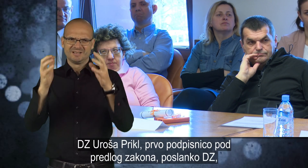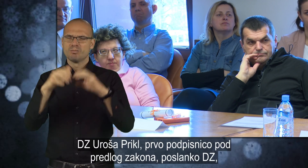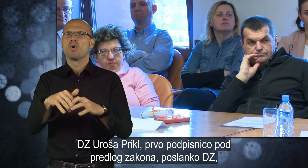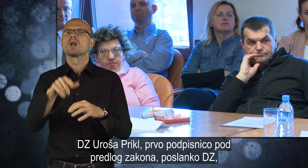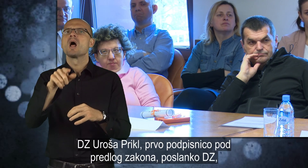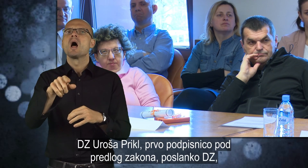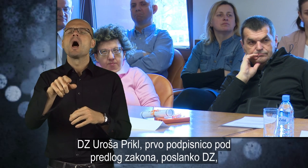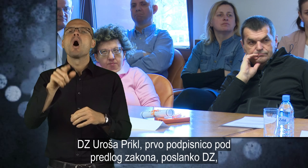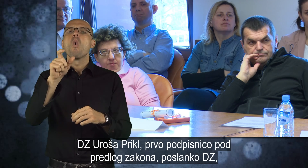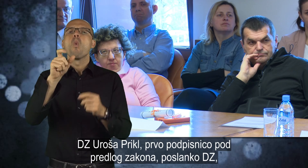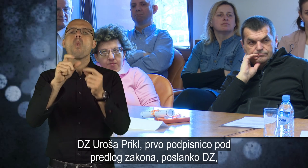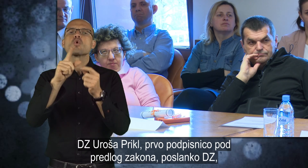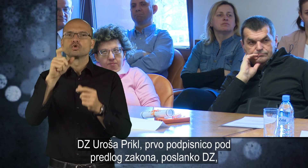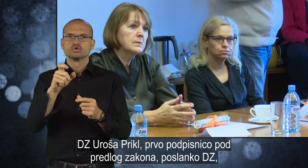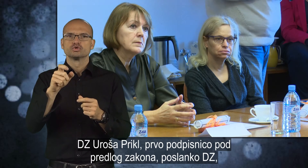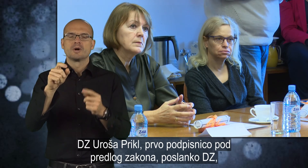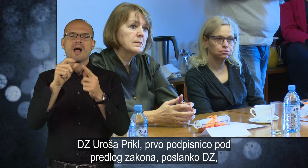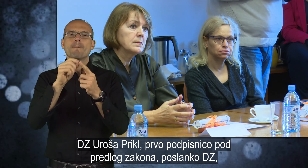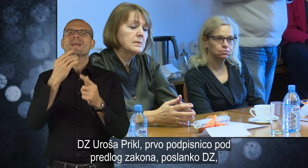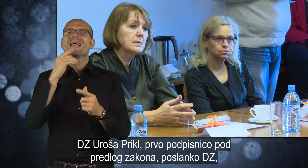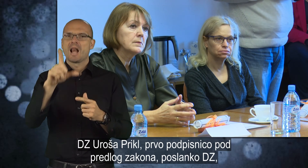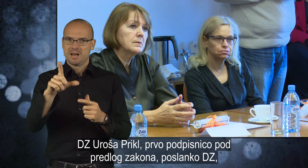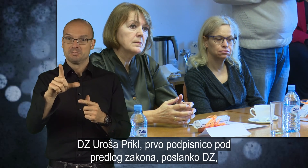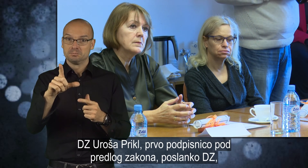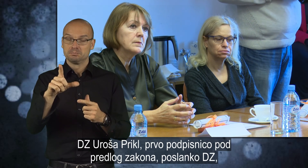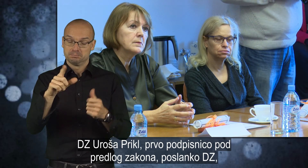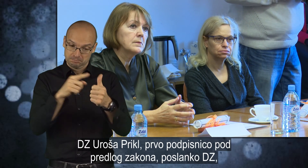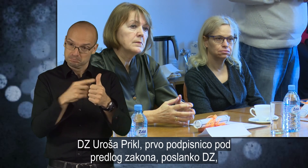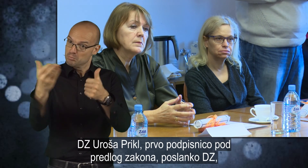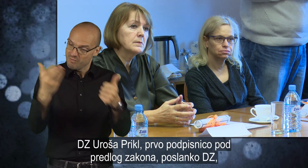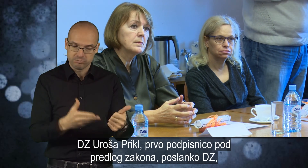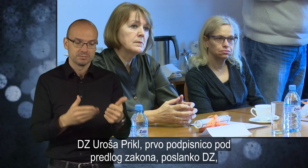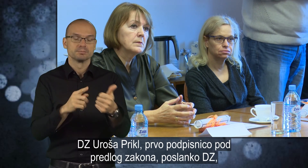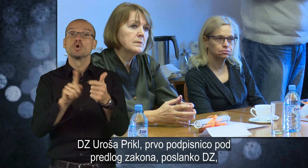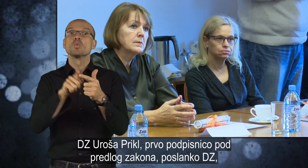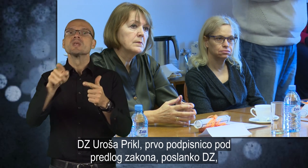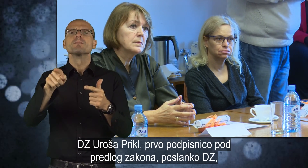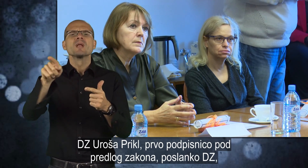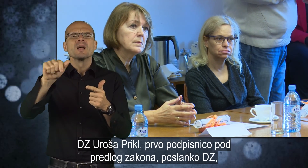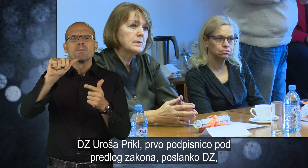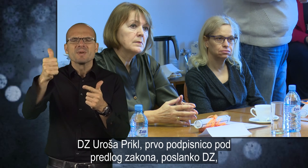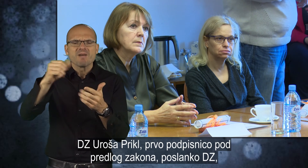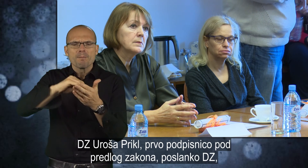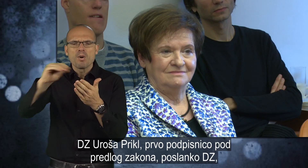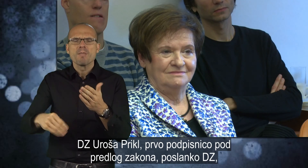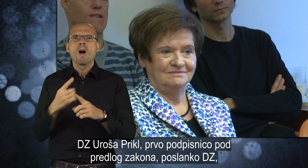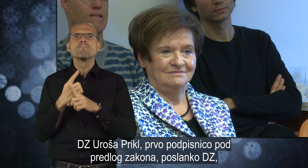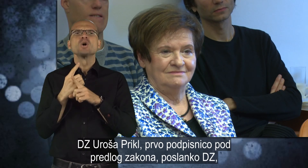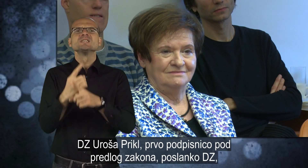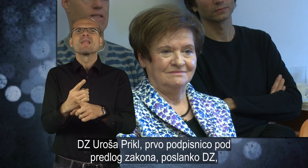prvo podpisnico pod predlogom zakona, poslanko Državnega zbora, Ivo Dimic, ter druge poslance